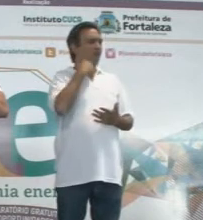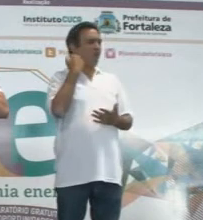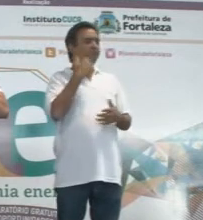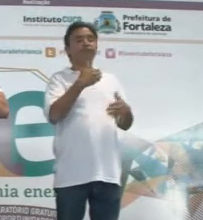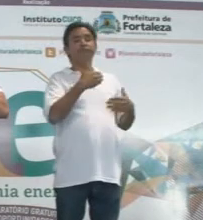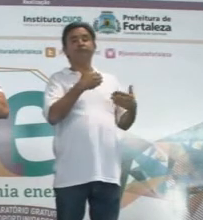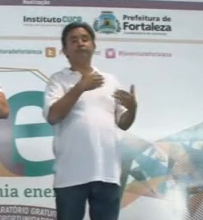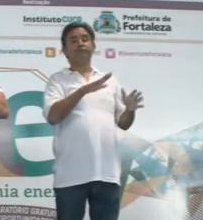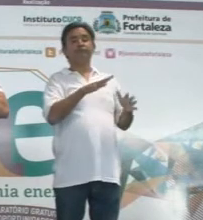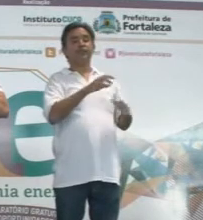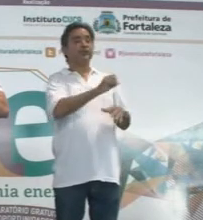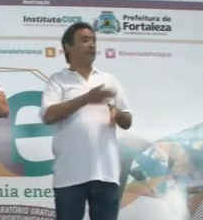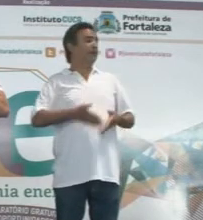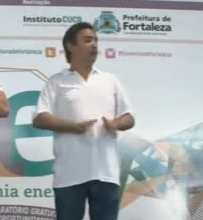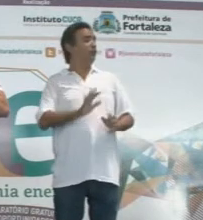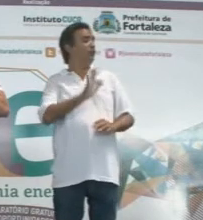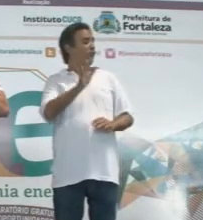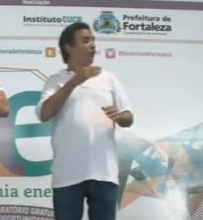Quem nasce morre.